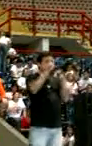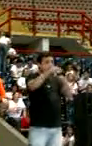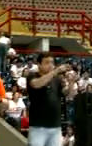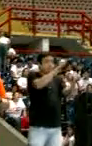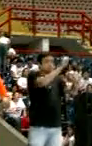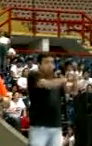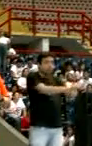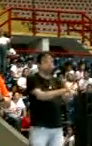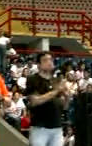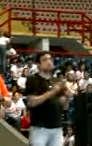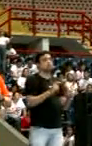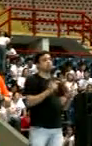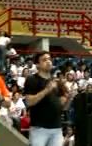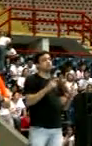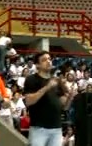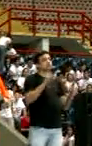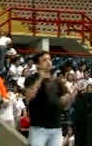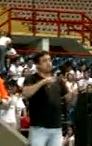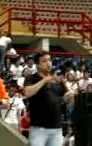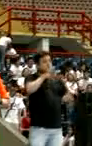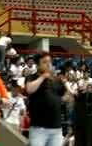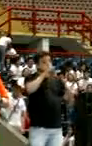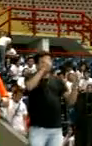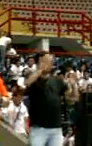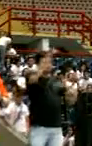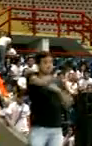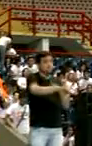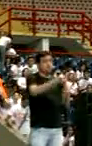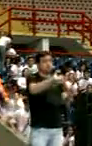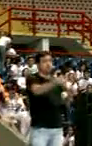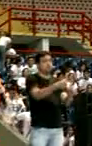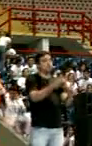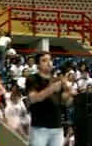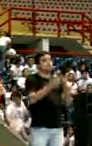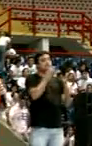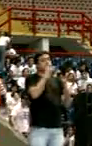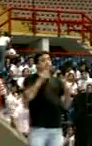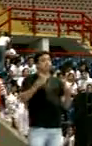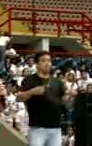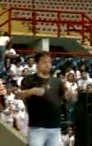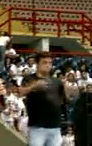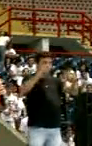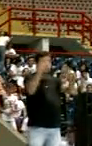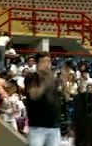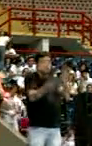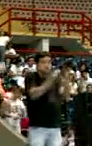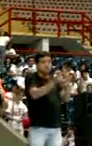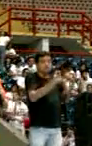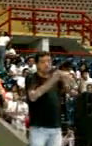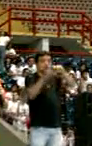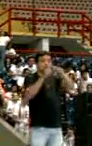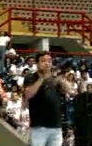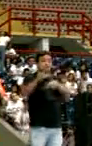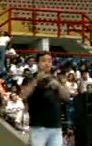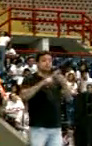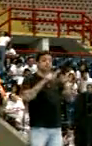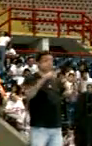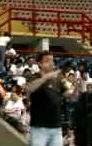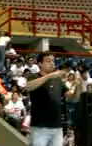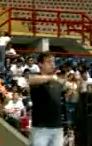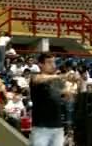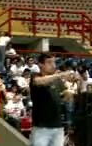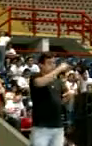nada que está tão ruim. Não posso ficar aqui. No meio da guerra, já perderam as cruzadas, eles se matando,